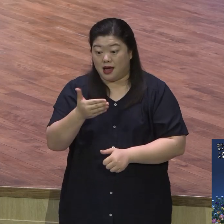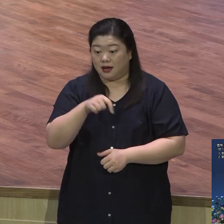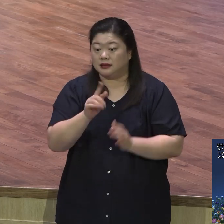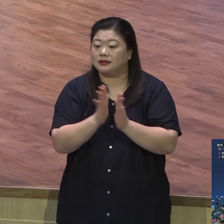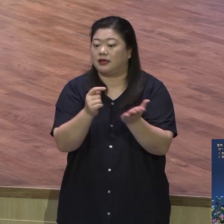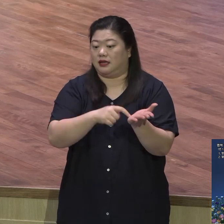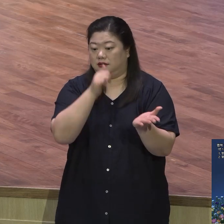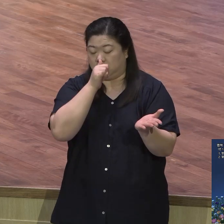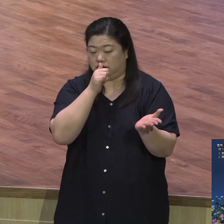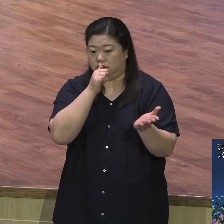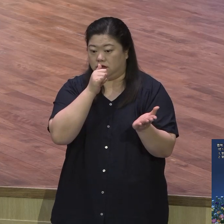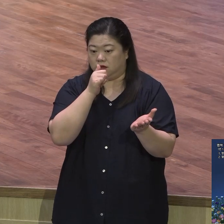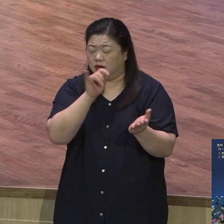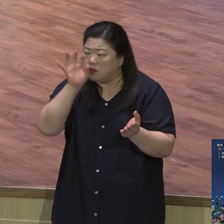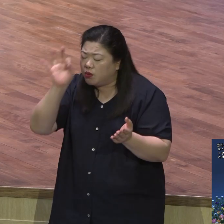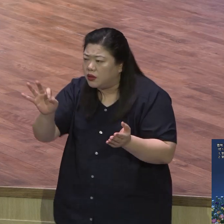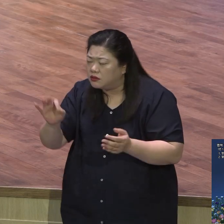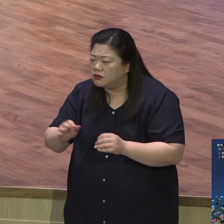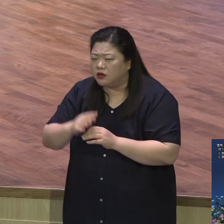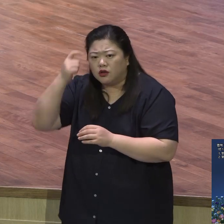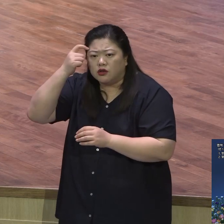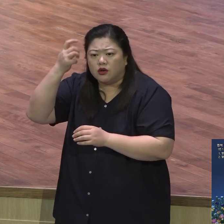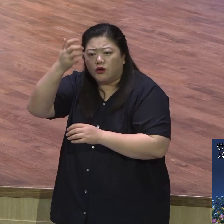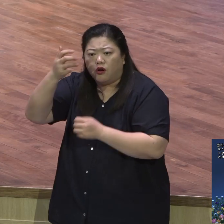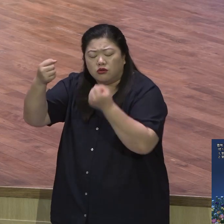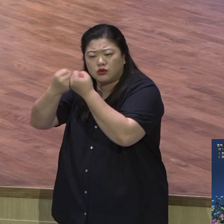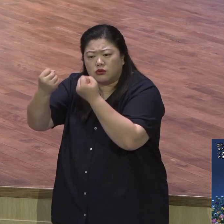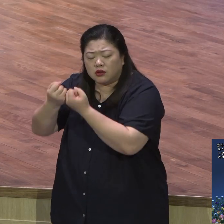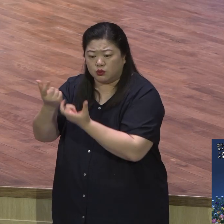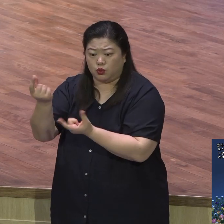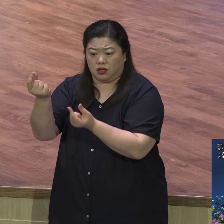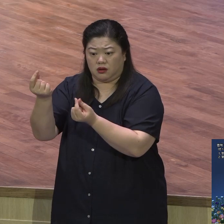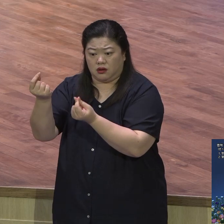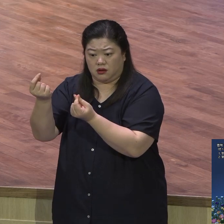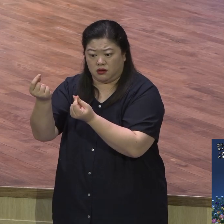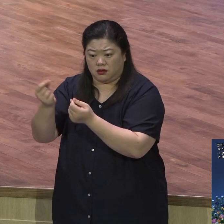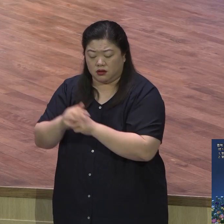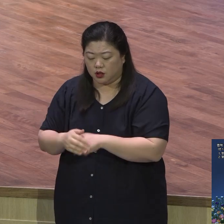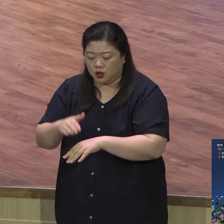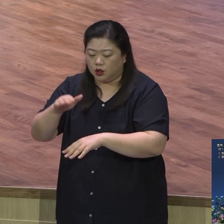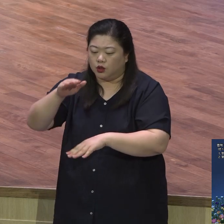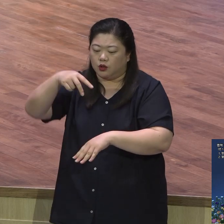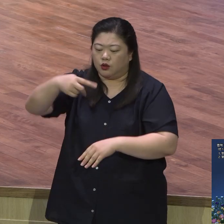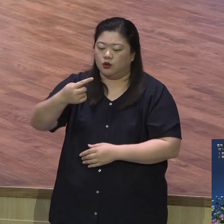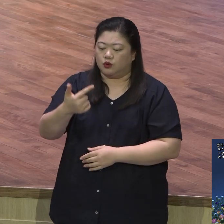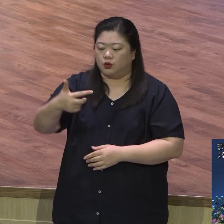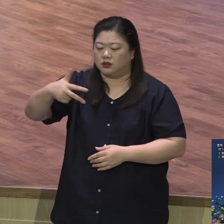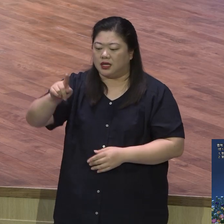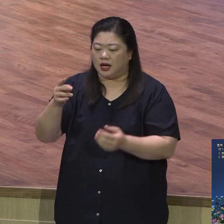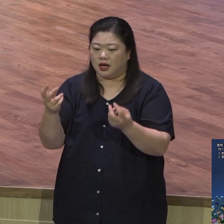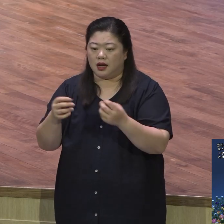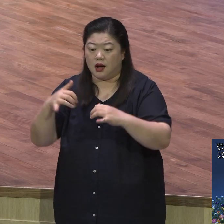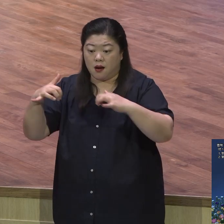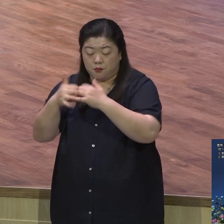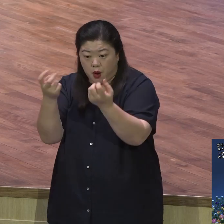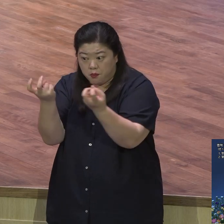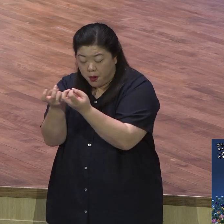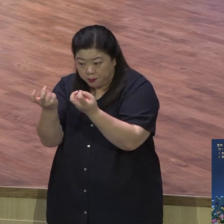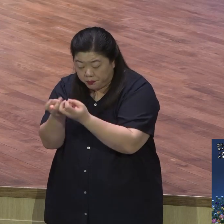뭡니까 영적 똑같습니다 전쟁 똑같습니다 영적 전쟁하고 똑같습니다 손자 병법이 영적 전쟁 같다고요 무슨 말인가 하면